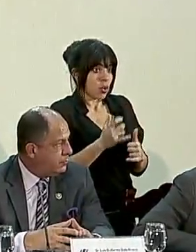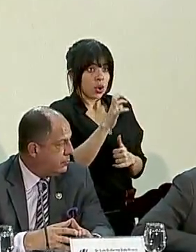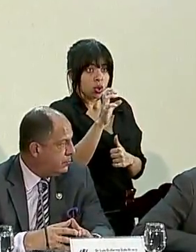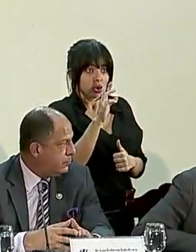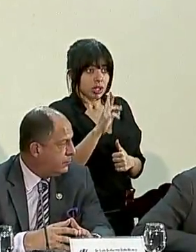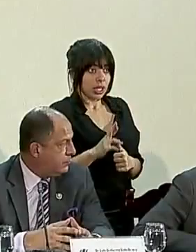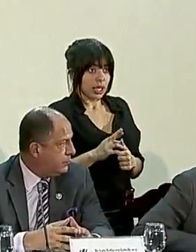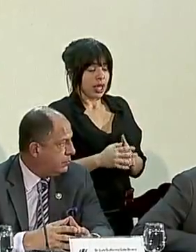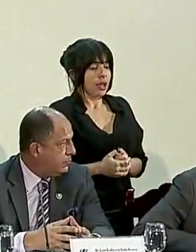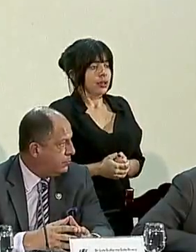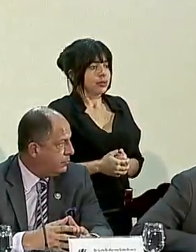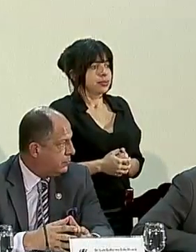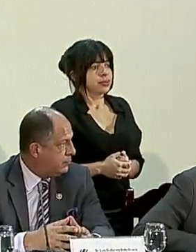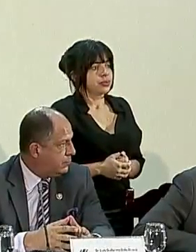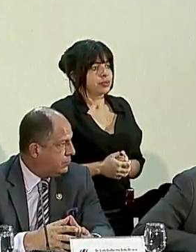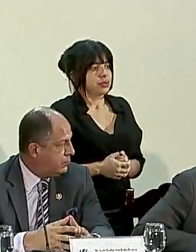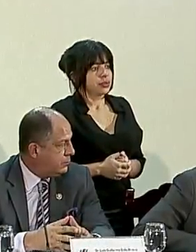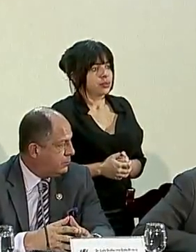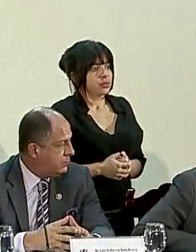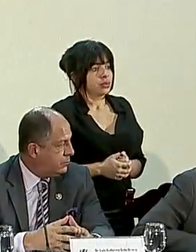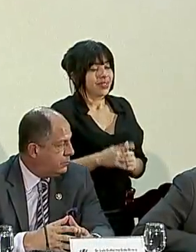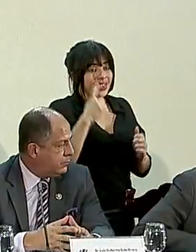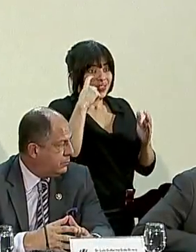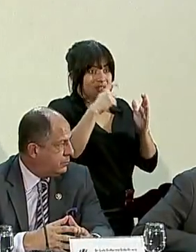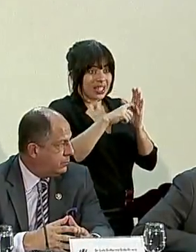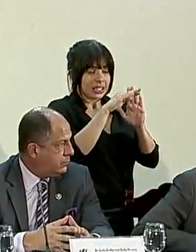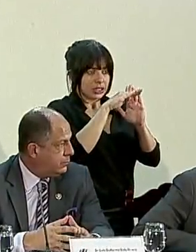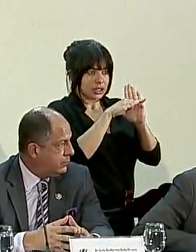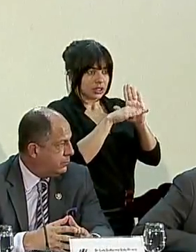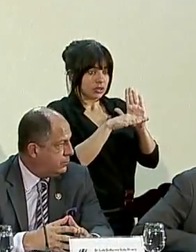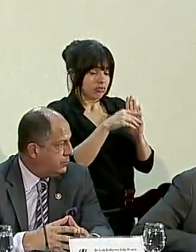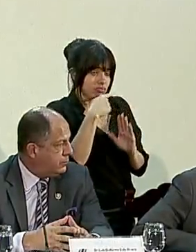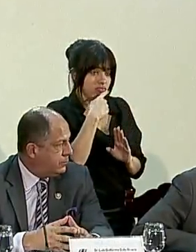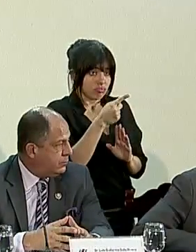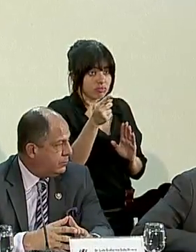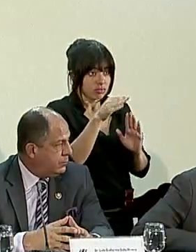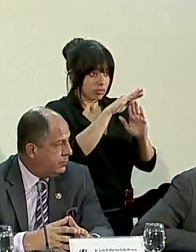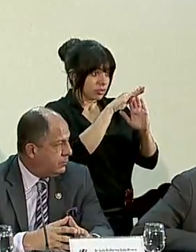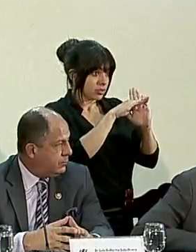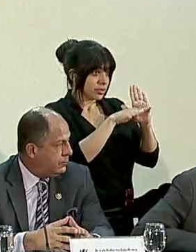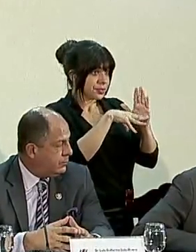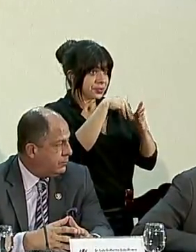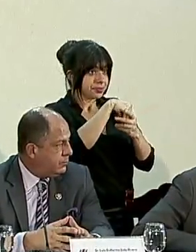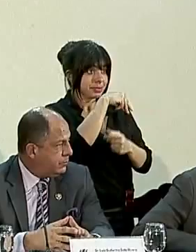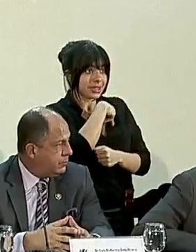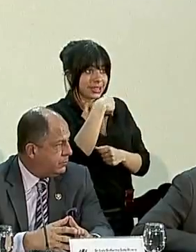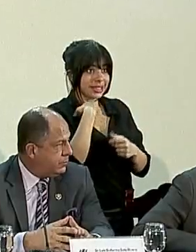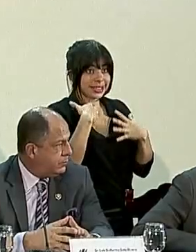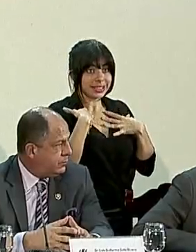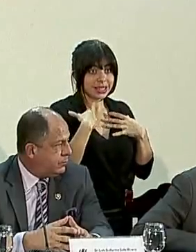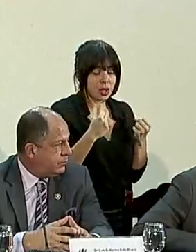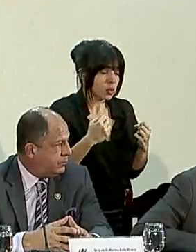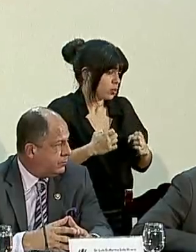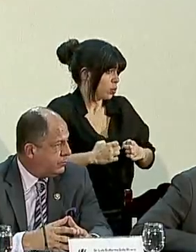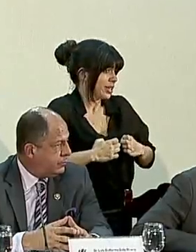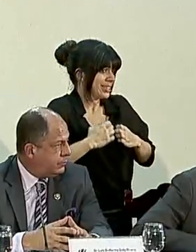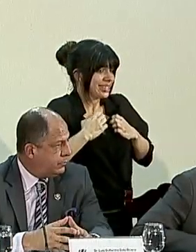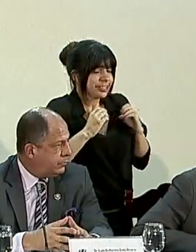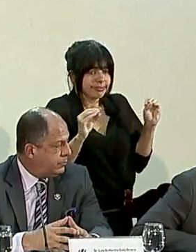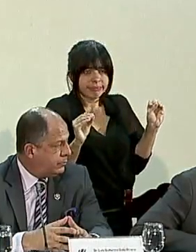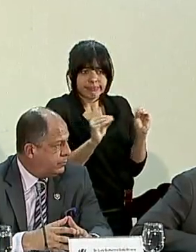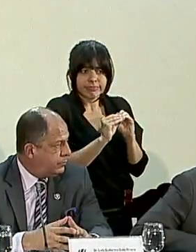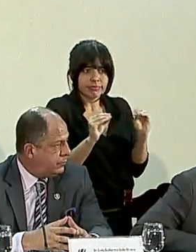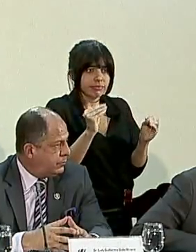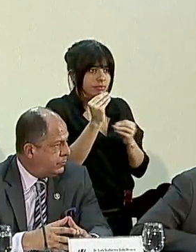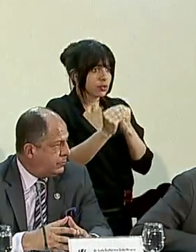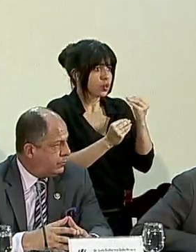Rica, en los registros, voy a decirlo así, en los registros del Ministerio de Salud no existe ni un solo